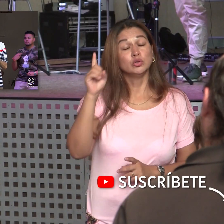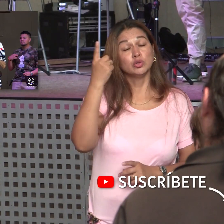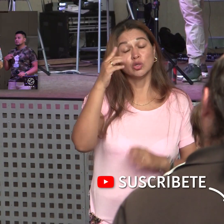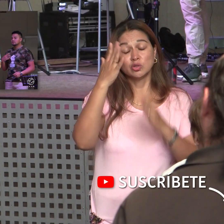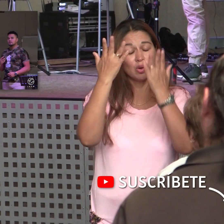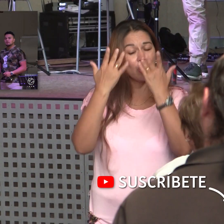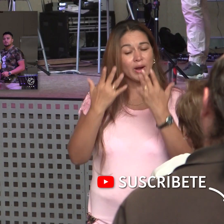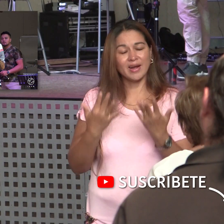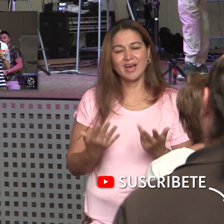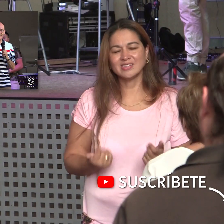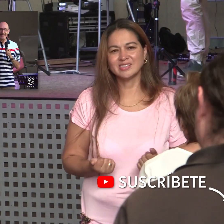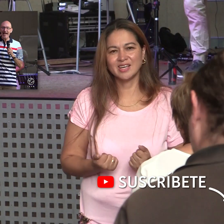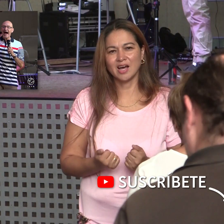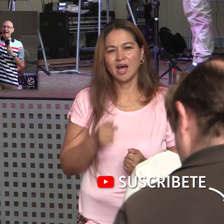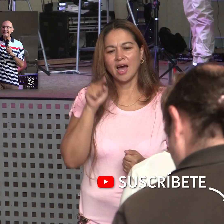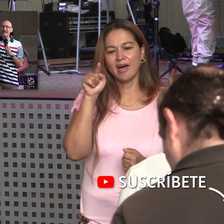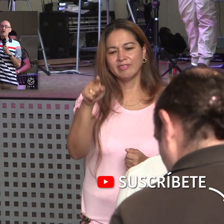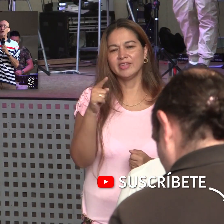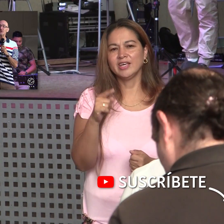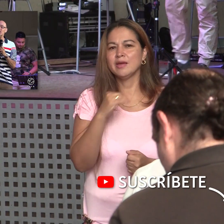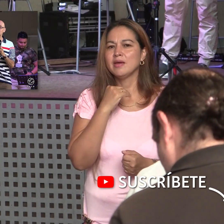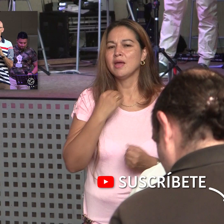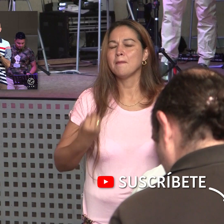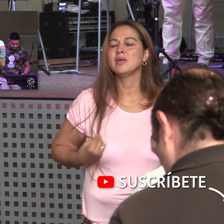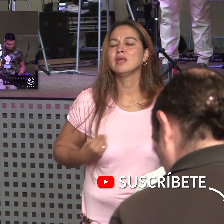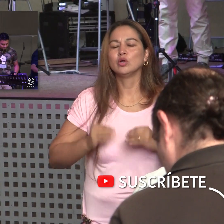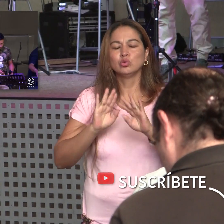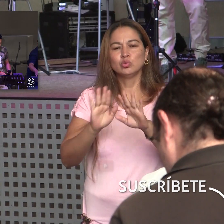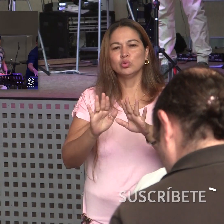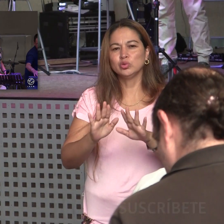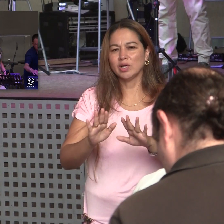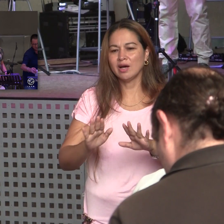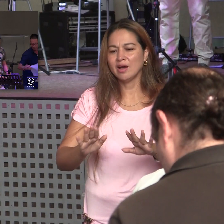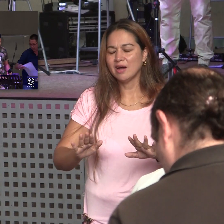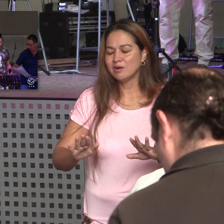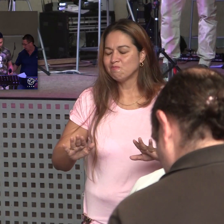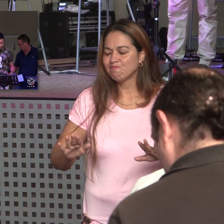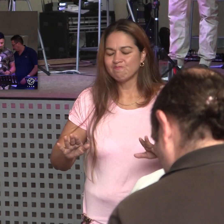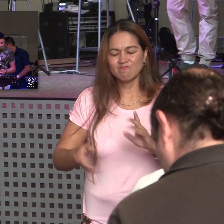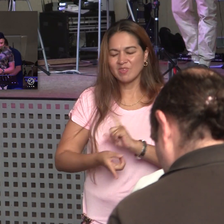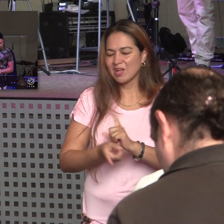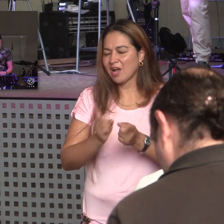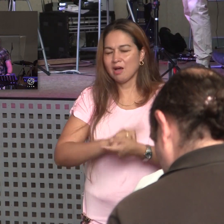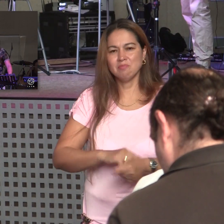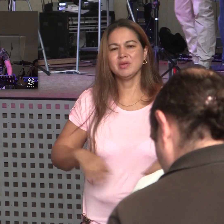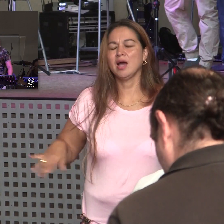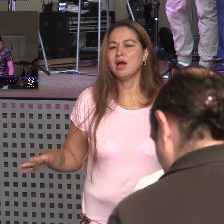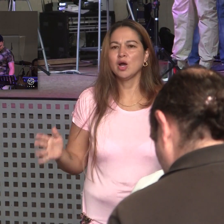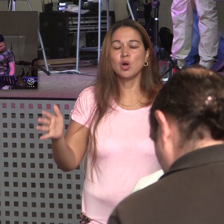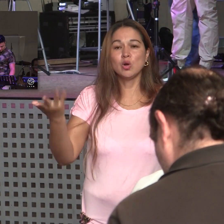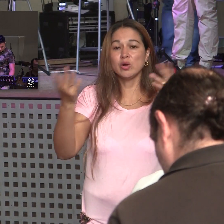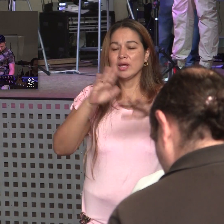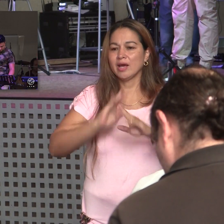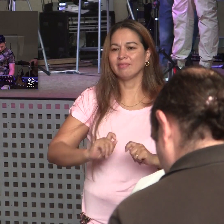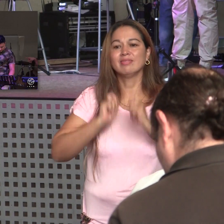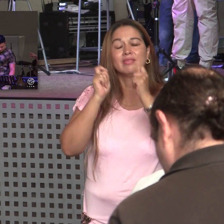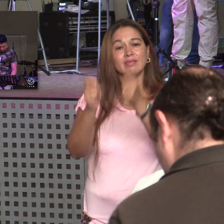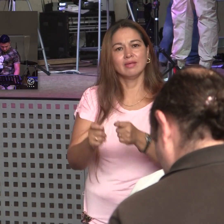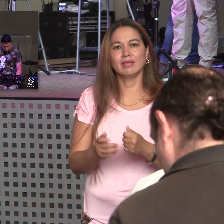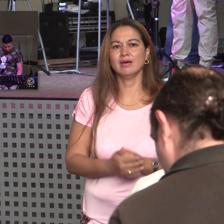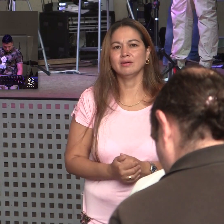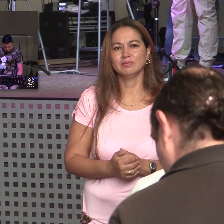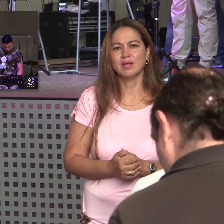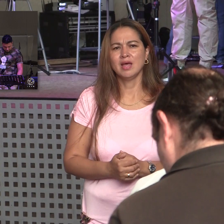ha decidido hacer de ti alguien glorioso, alguien para su gloria. Y por lo tanto, Él mueve todos